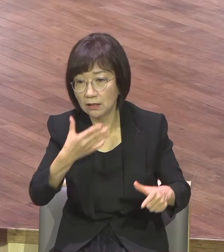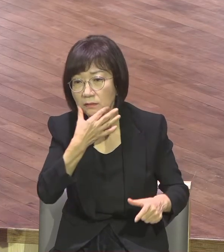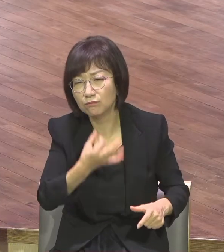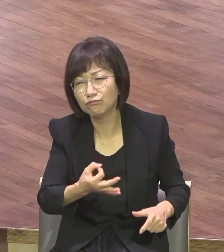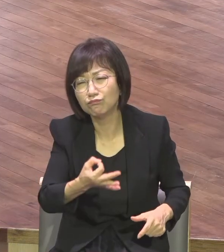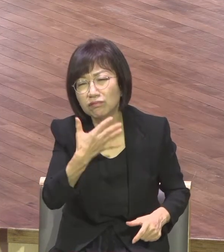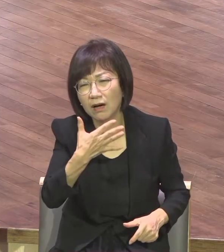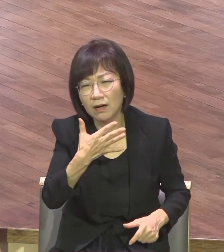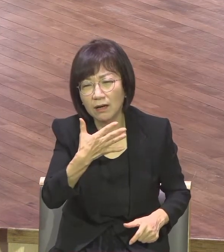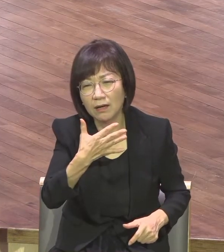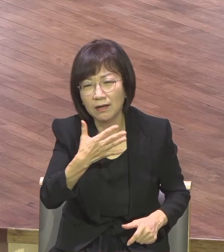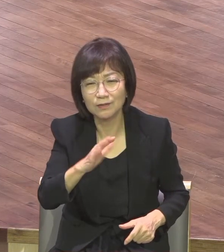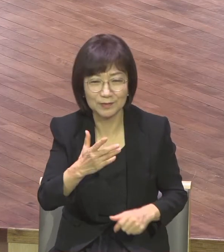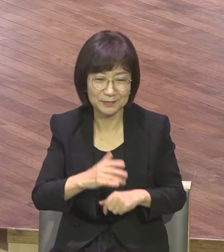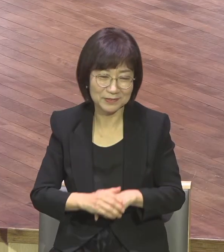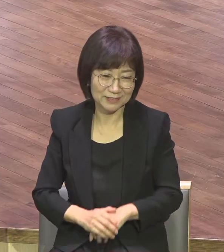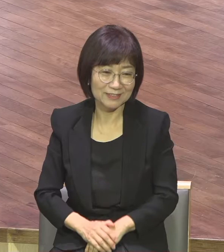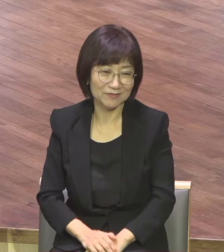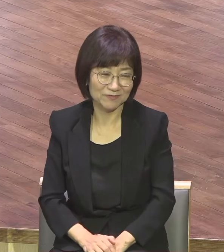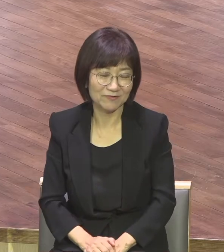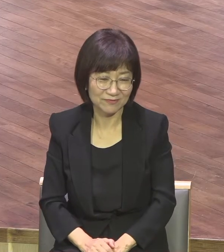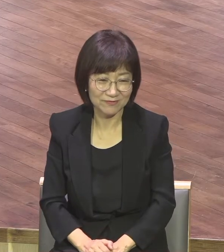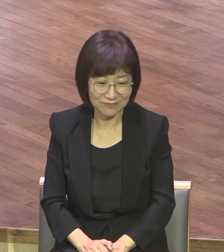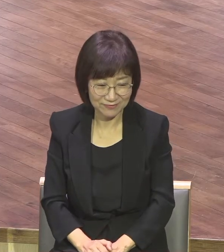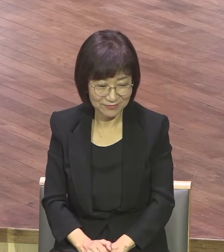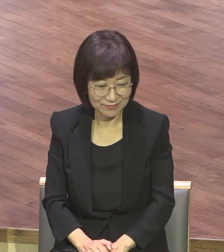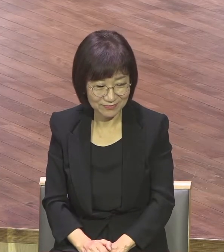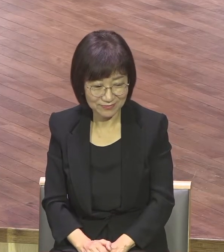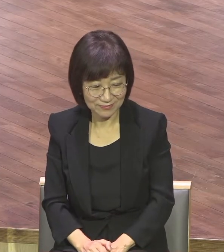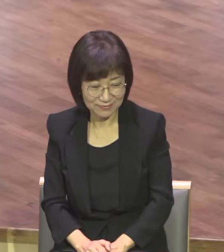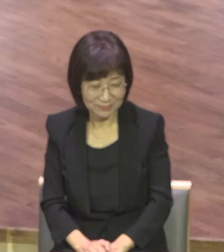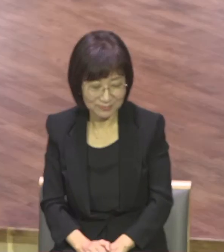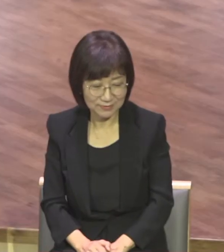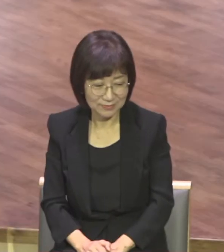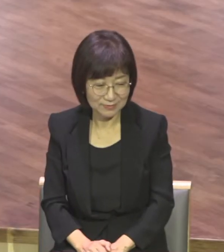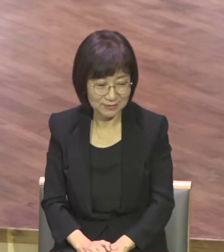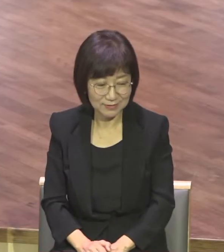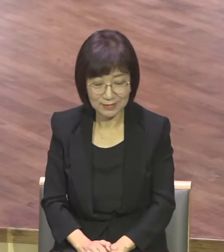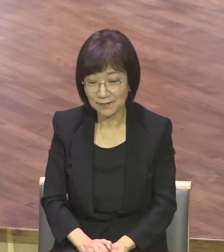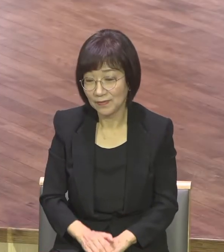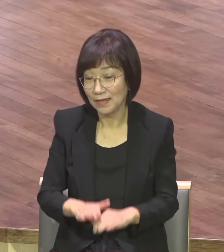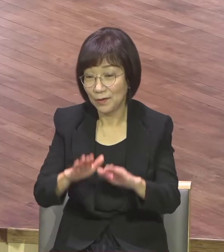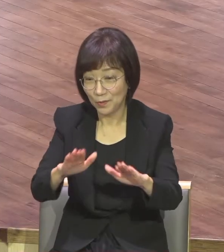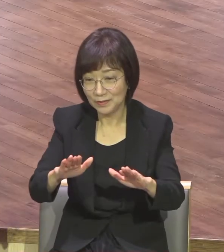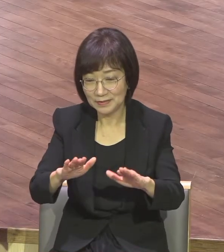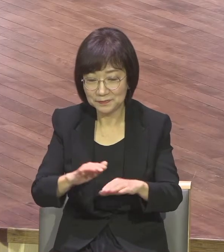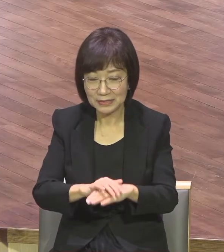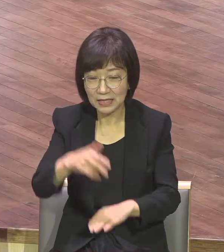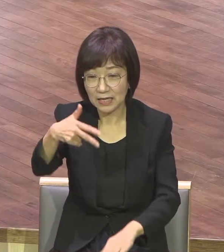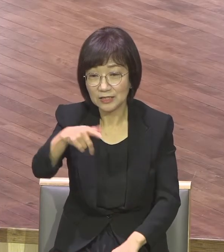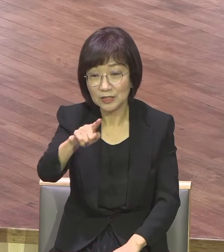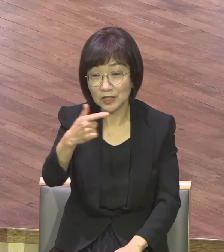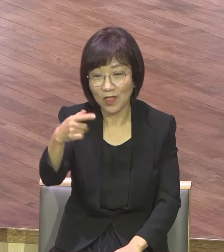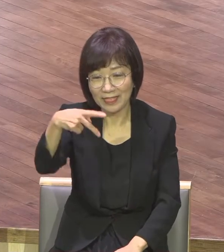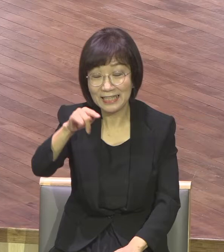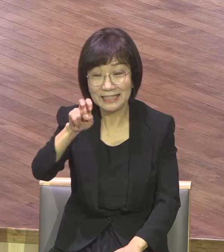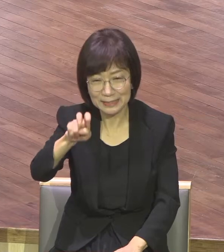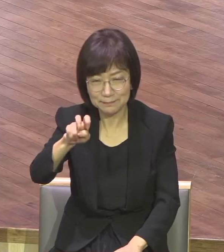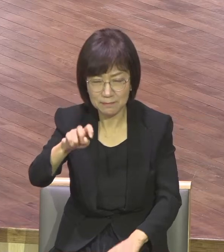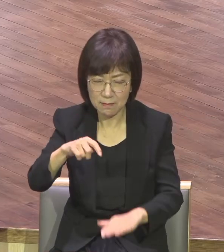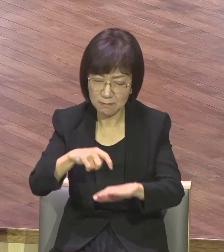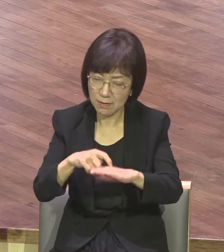삶이지요. 성령사 노 없습니다. 허감이 가득해서 오늘 본문의 전심으로 이